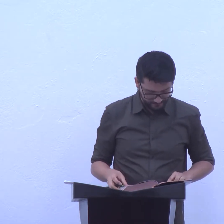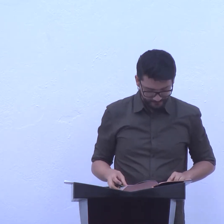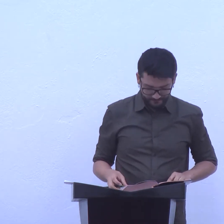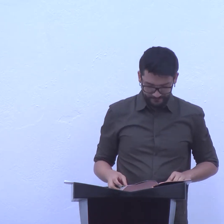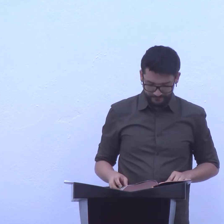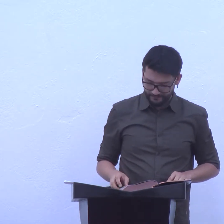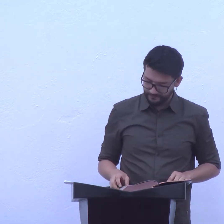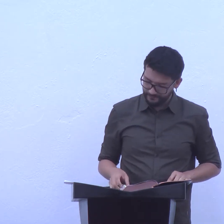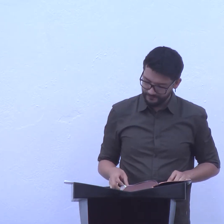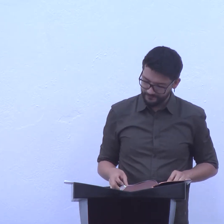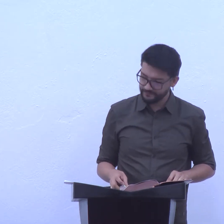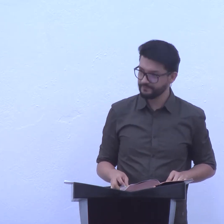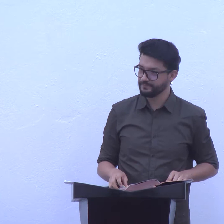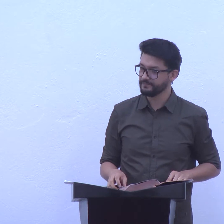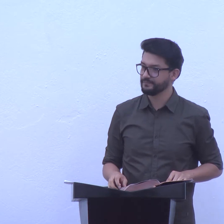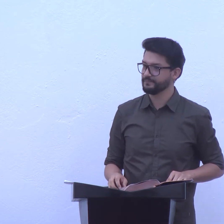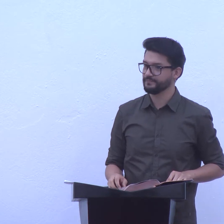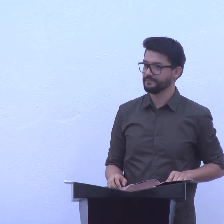Del 1 al 7.